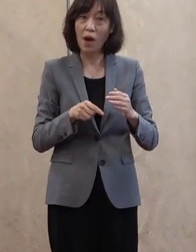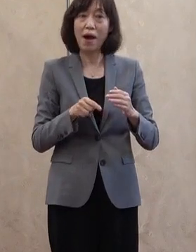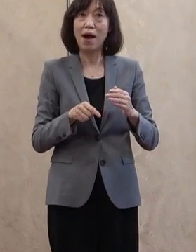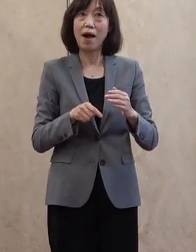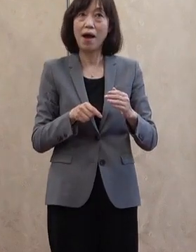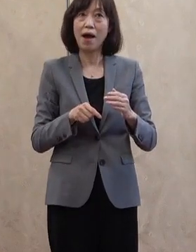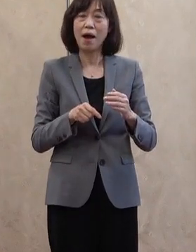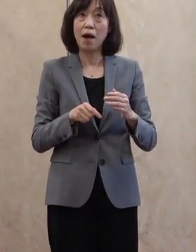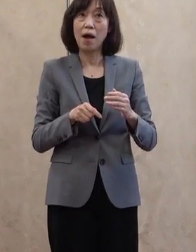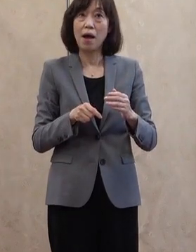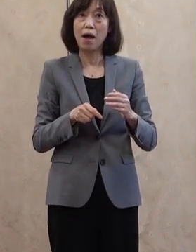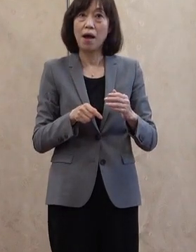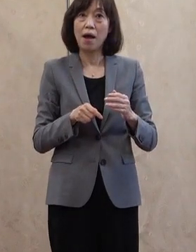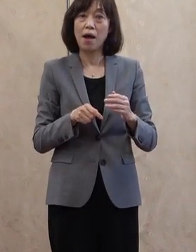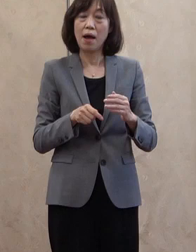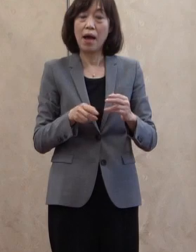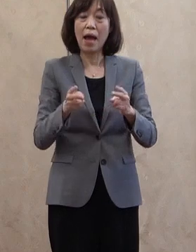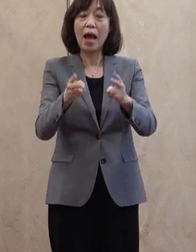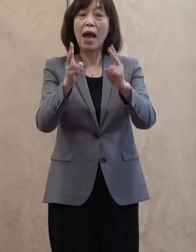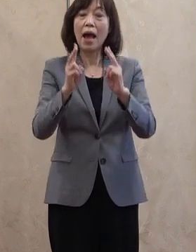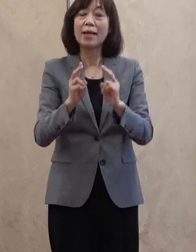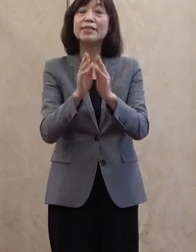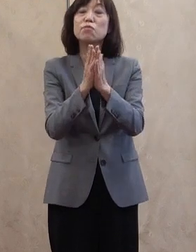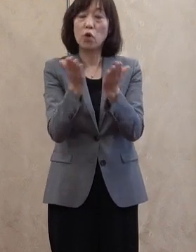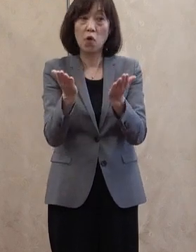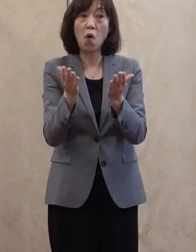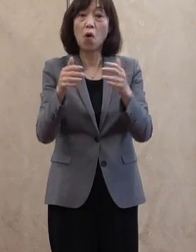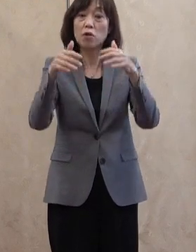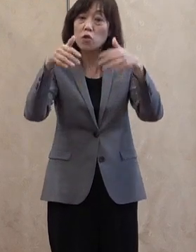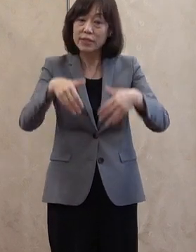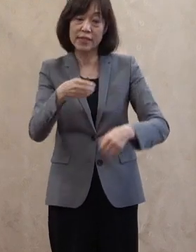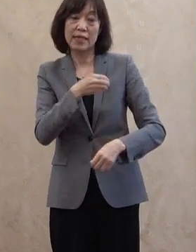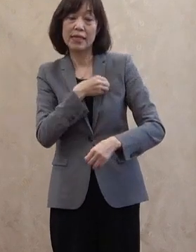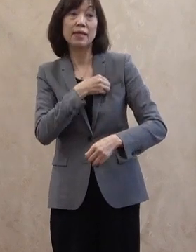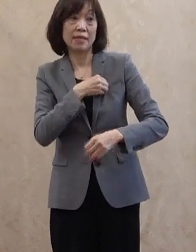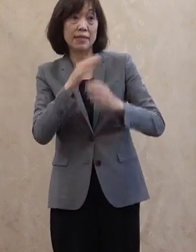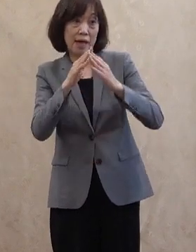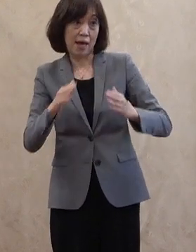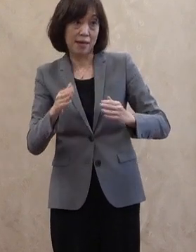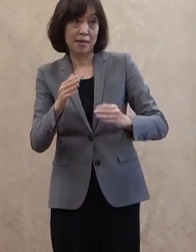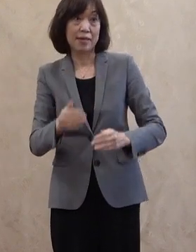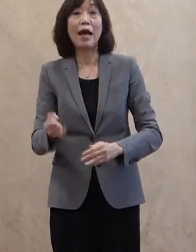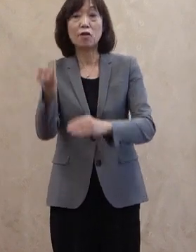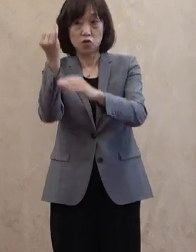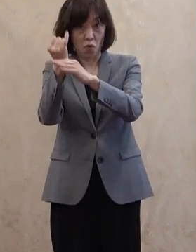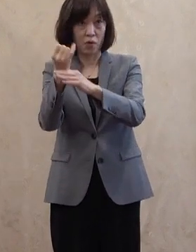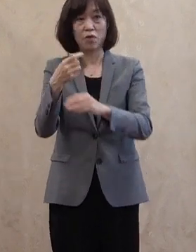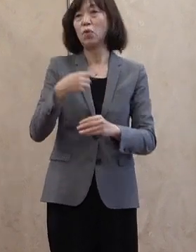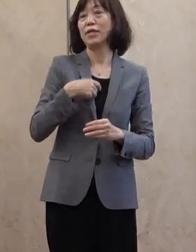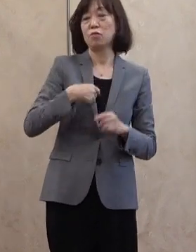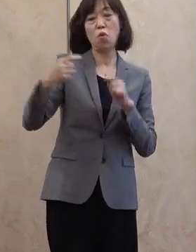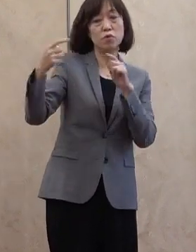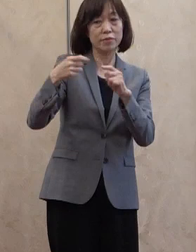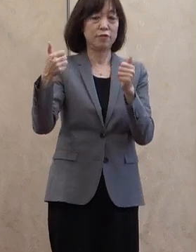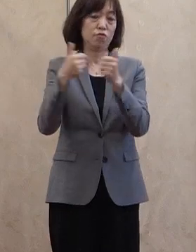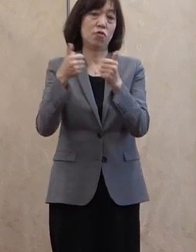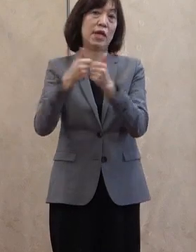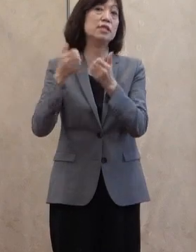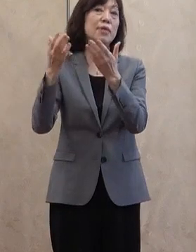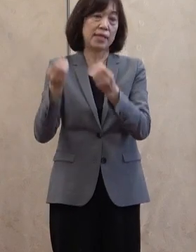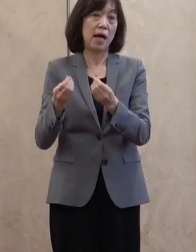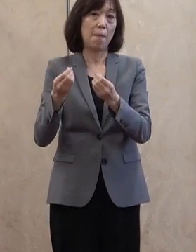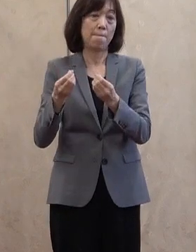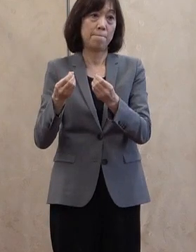橋本組織委員会会長に直接私の方からも相談をさせていただきました。丸川五